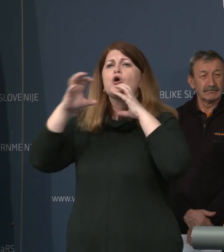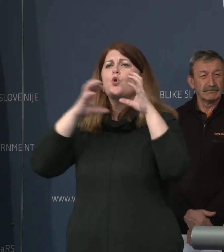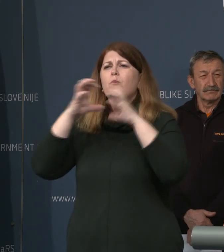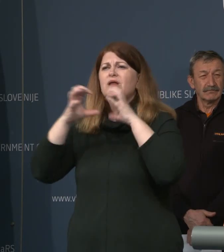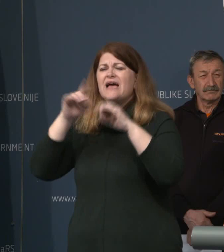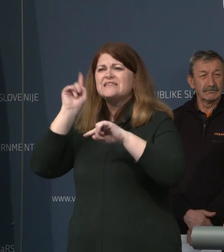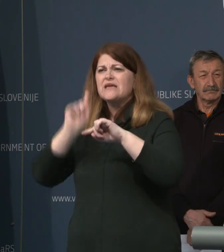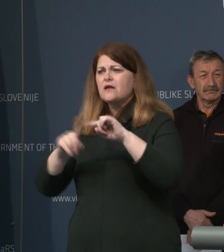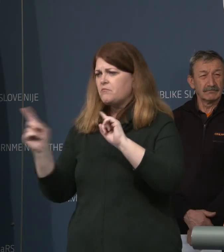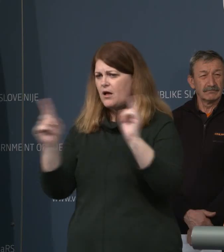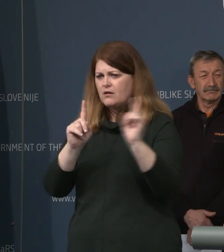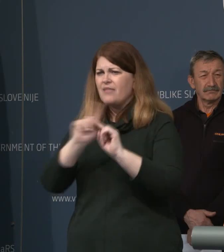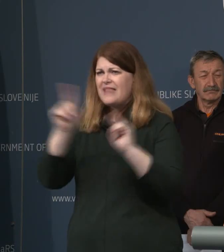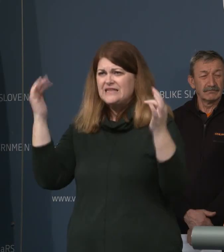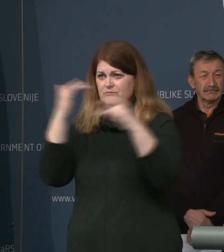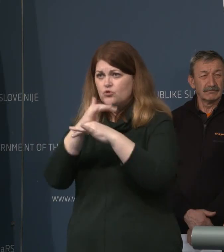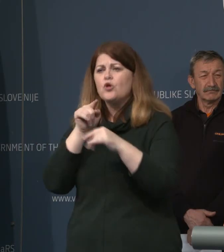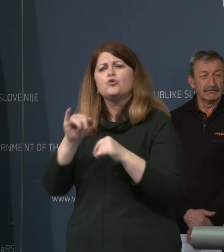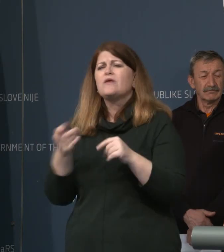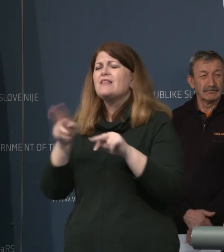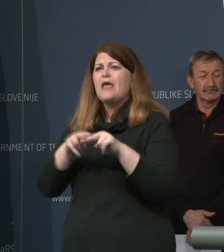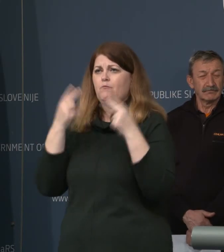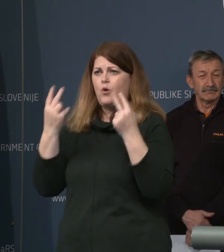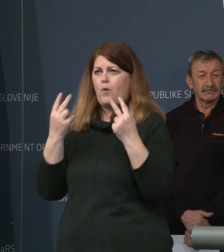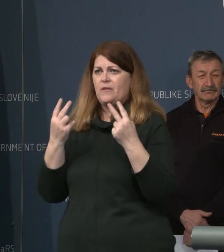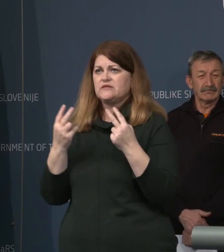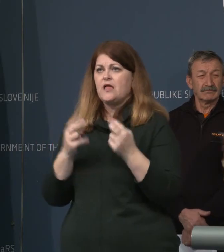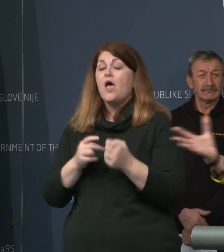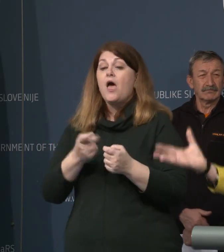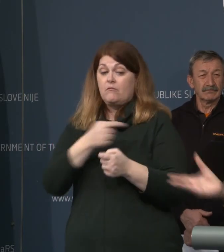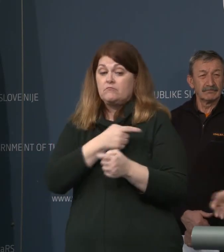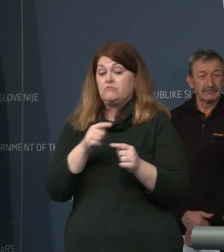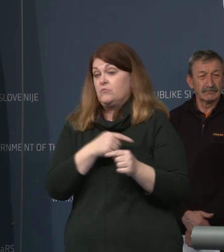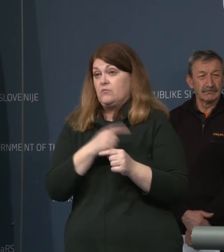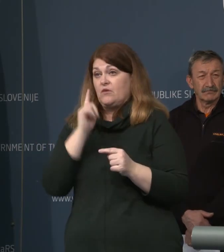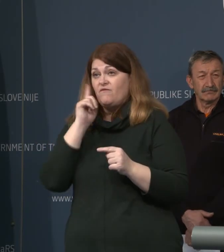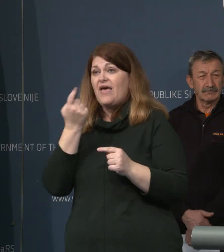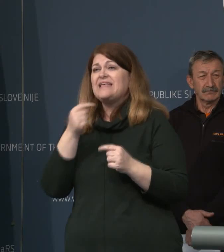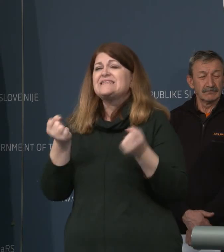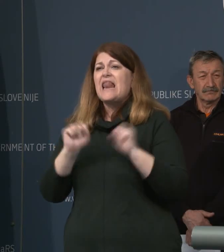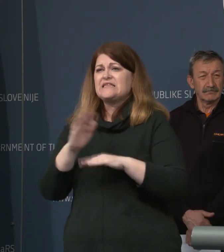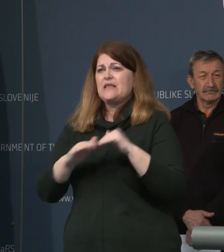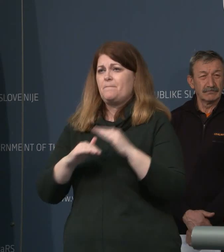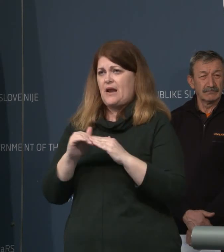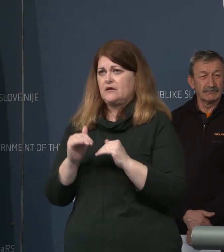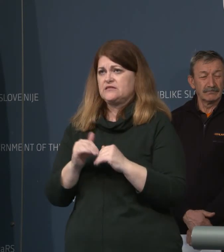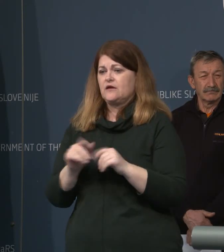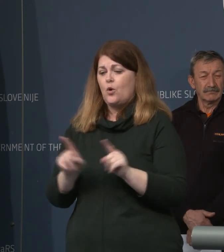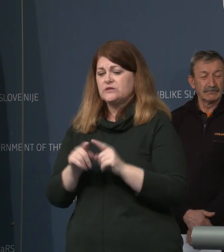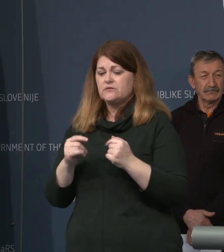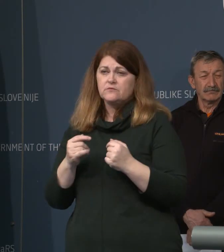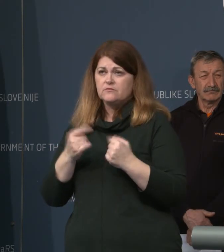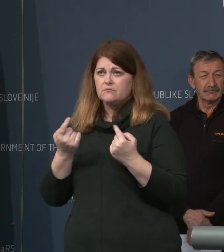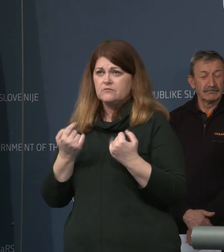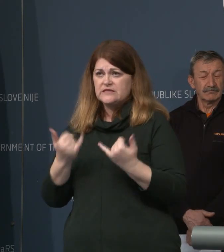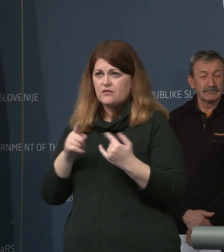komunikacijski šum, je najpomembnejša, se mi zdi, v tem trenutku, tako iz lastne prakse, kot se mi zdi tudi na tem podiju.